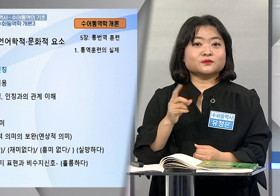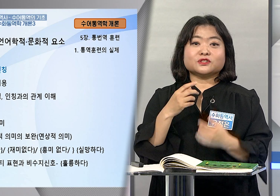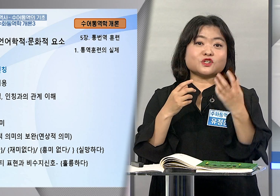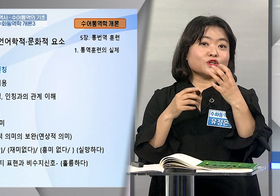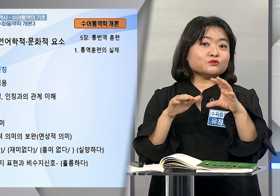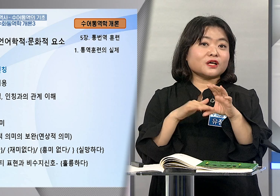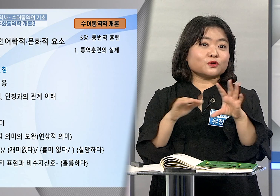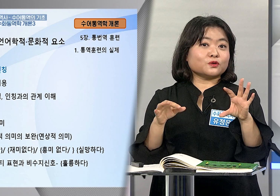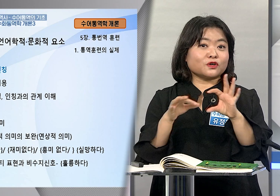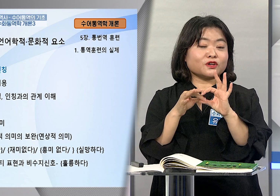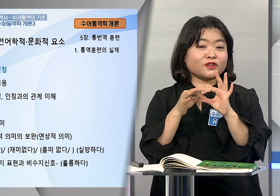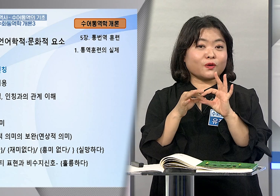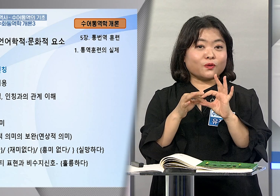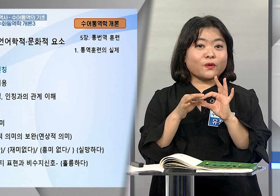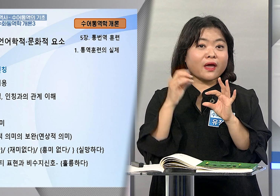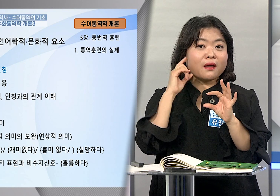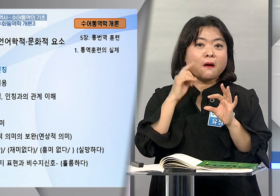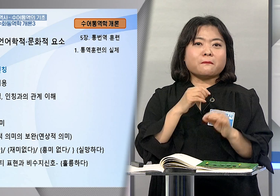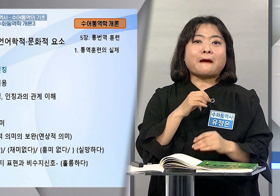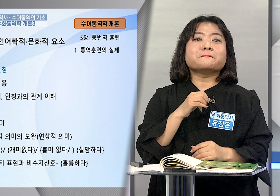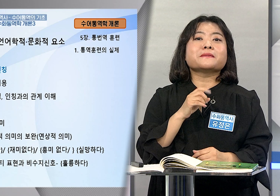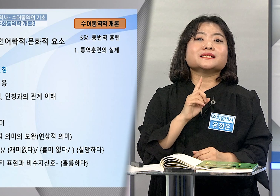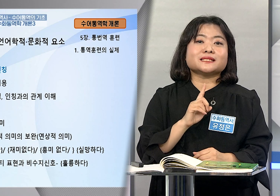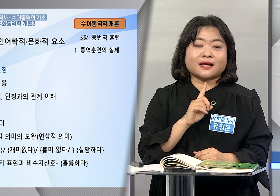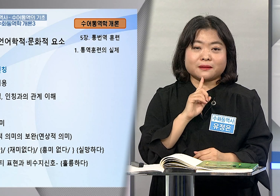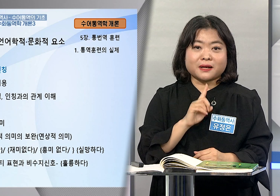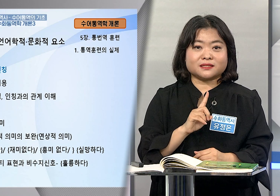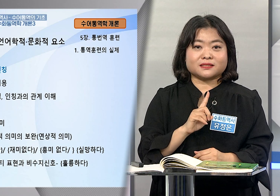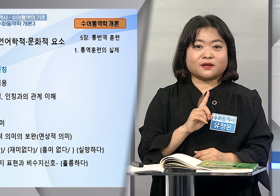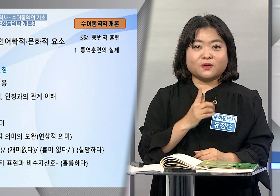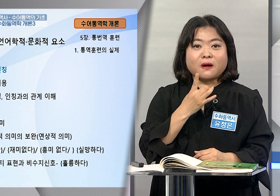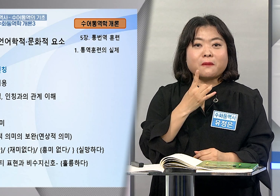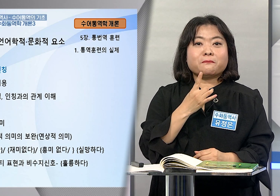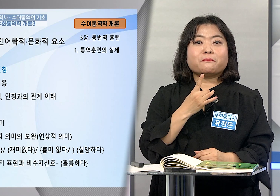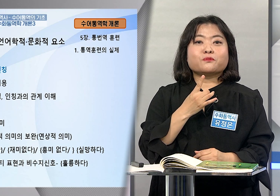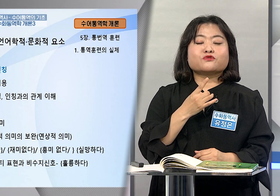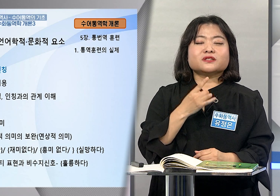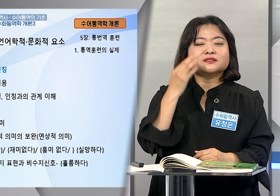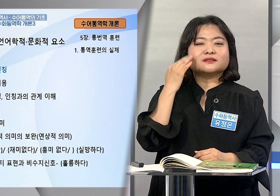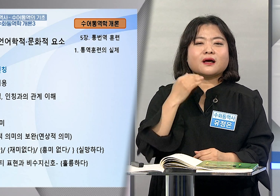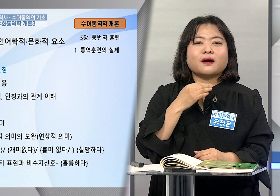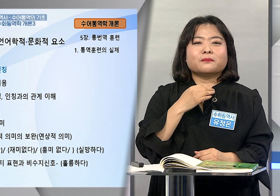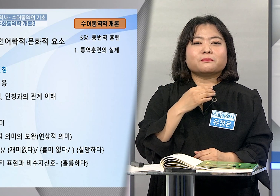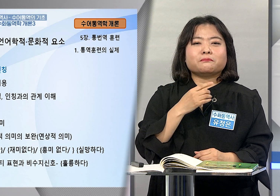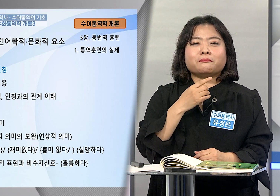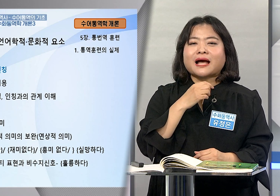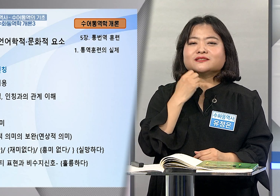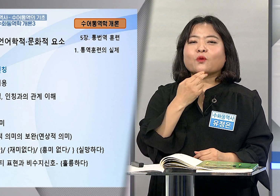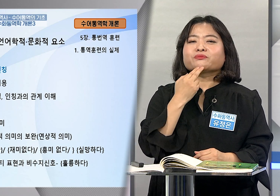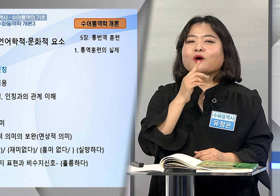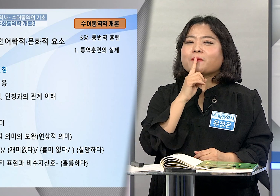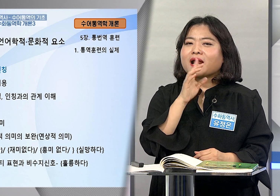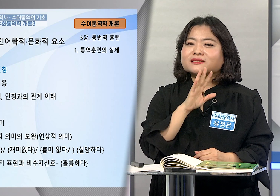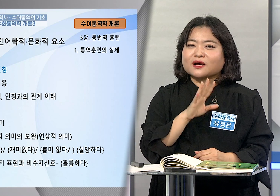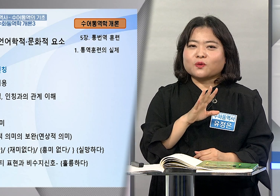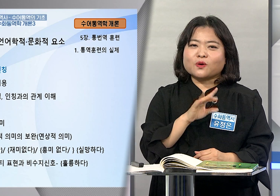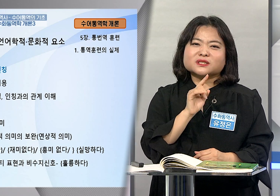우리 청인 문화도 연결이 돼요. 왜? 밥맛이야라는 말이 있잖아요. 우리는 맛이 없다고 말하지 않고 그